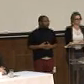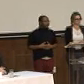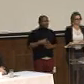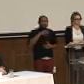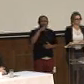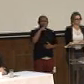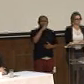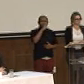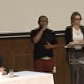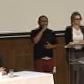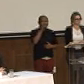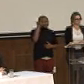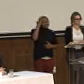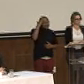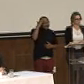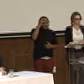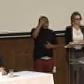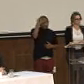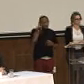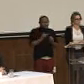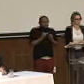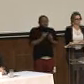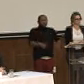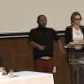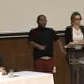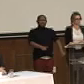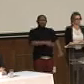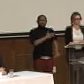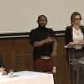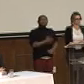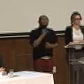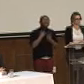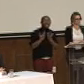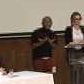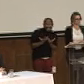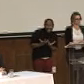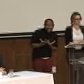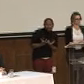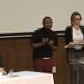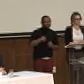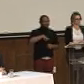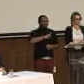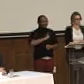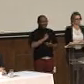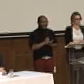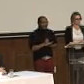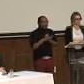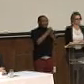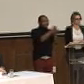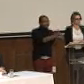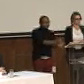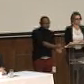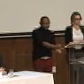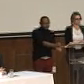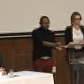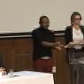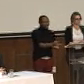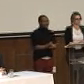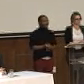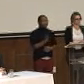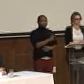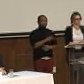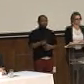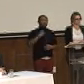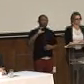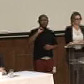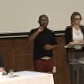sábado, aqueles que desejarem um churrasco, nós estaremos organizando um churrasco de apoio à candidatura do professor Conciani. Então, quem quiser